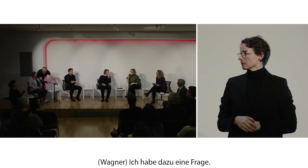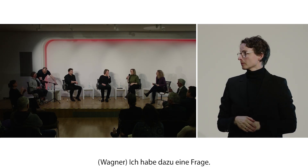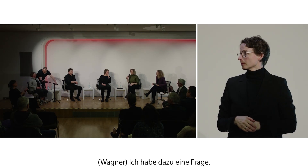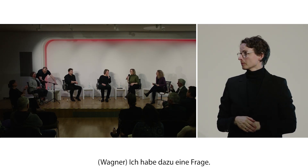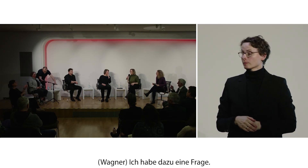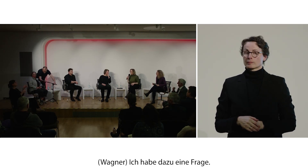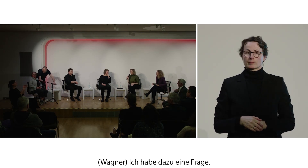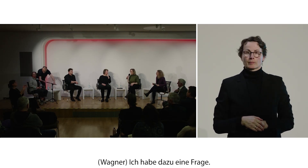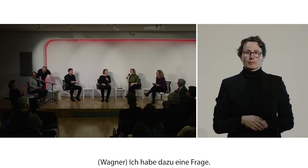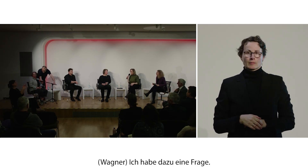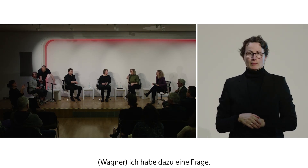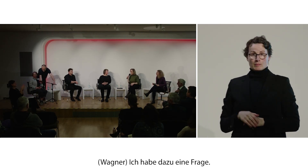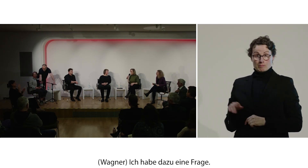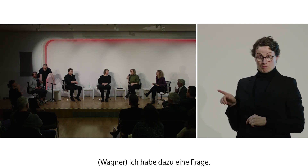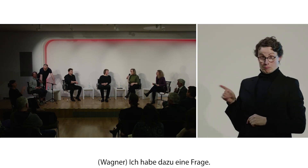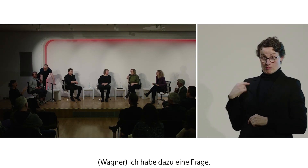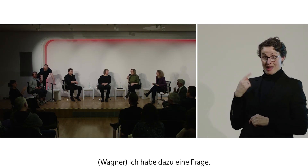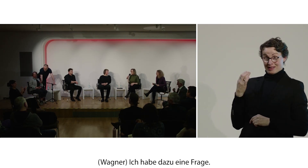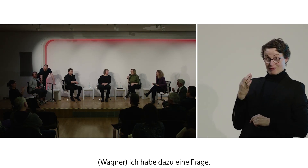Ich habe dazu eine Frage.